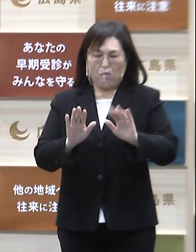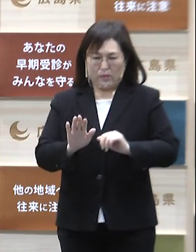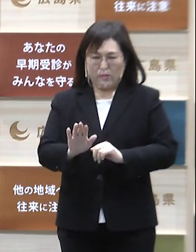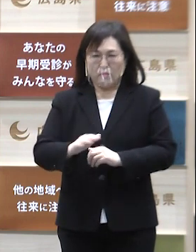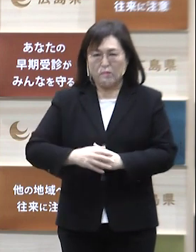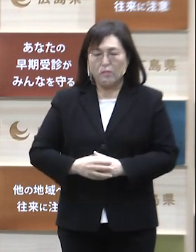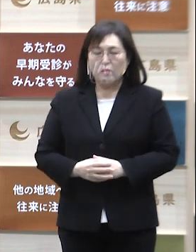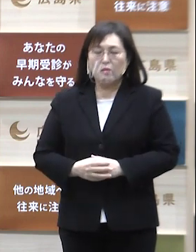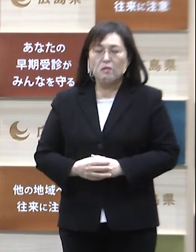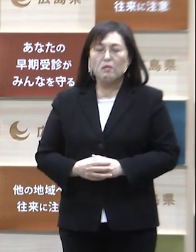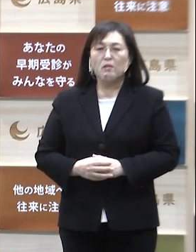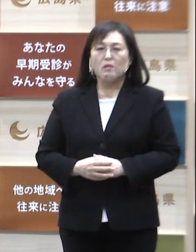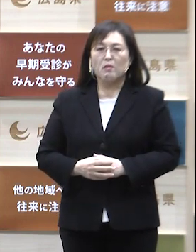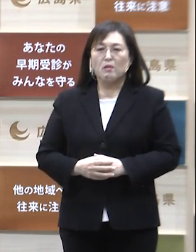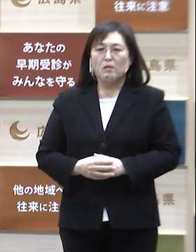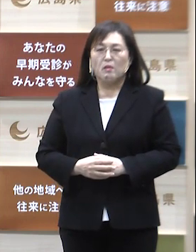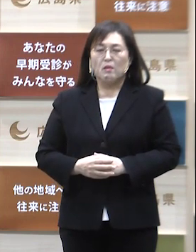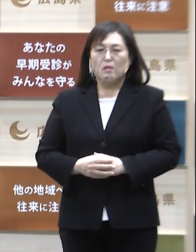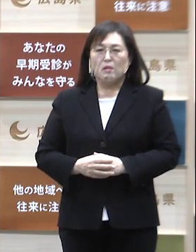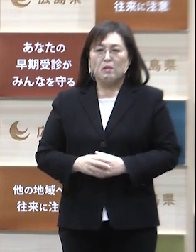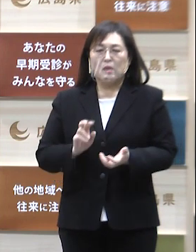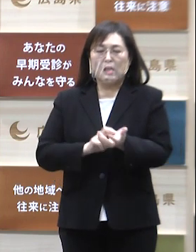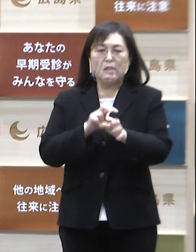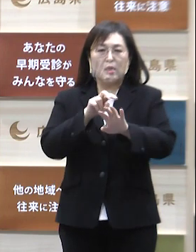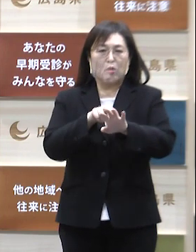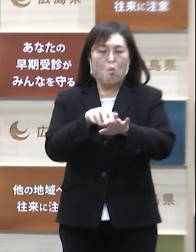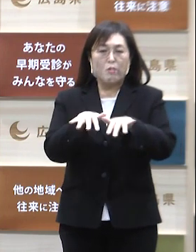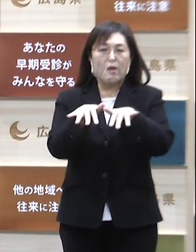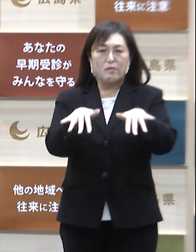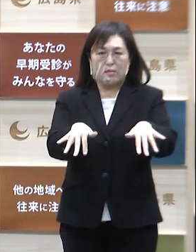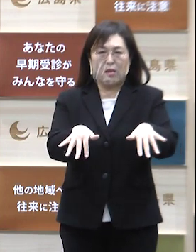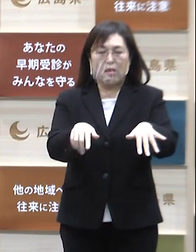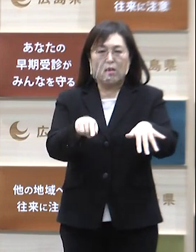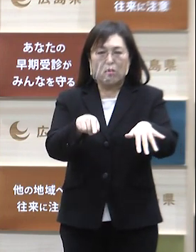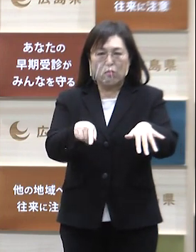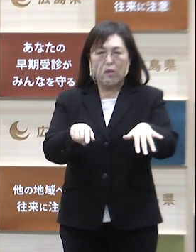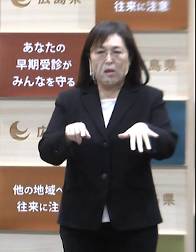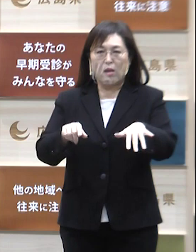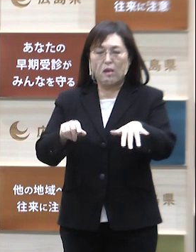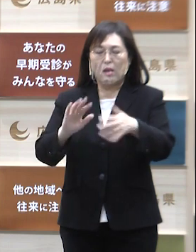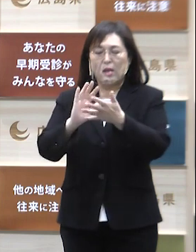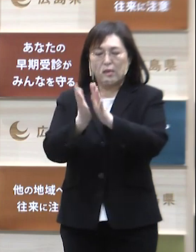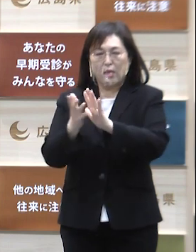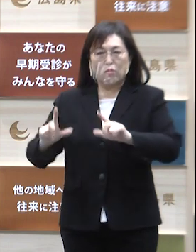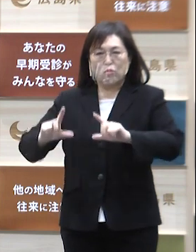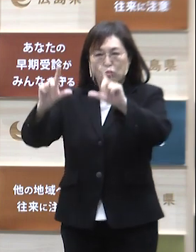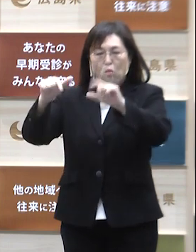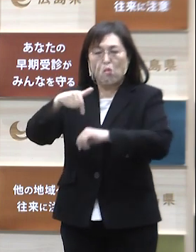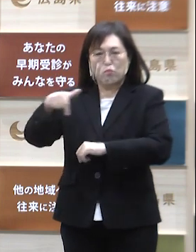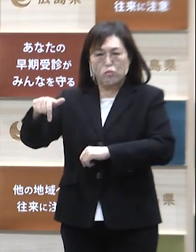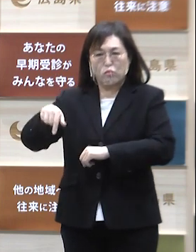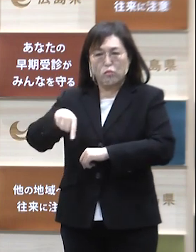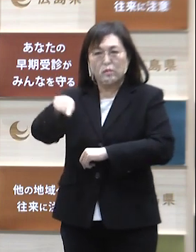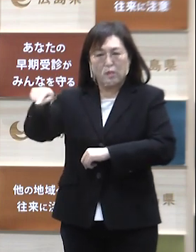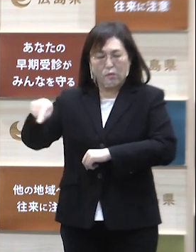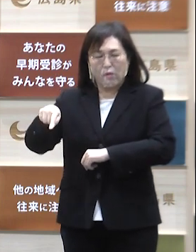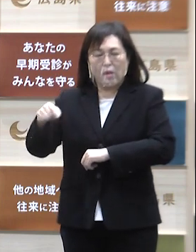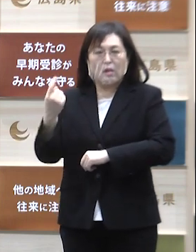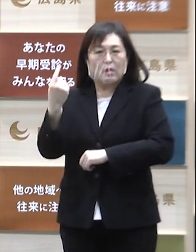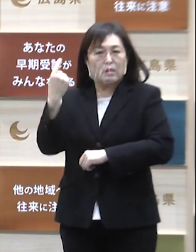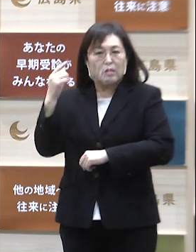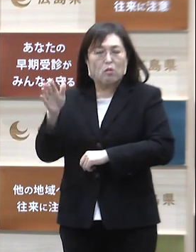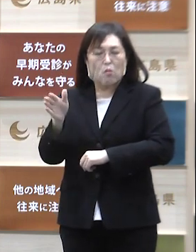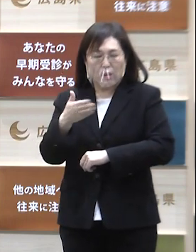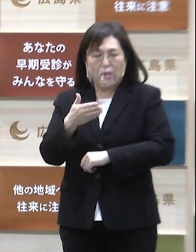。で、医療体制についてですが、県の東部に関しては昨日から